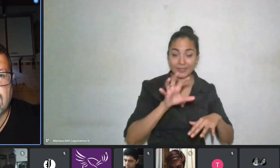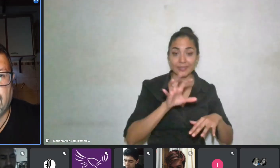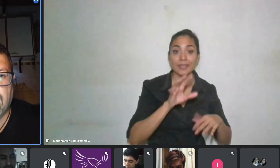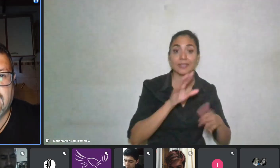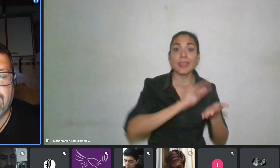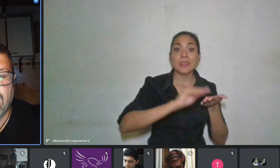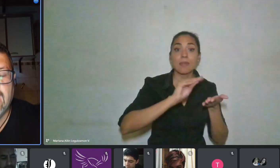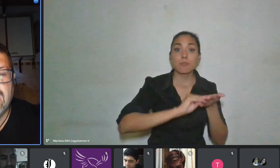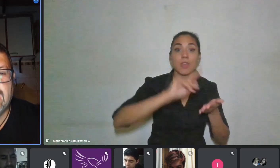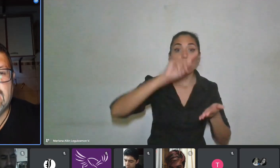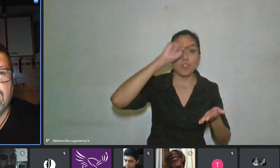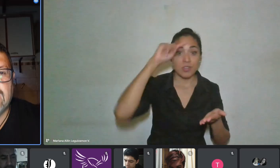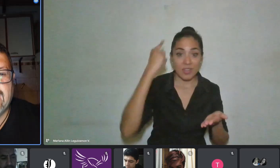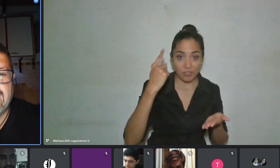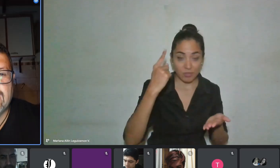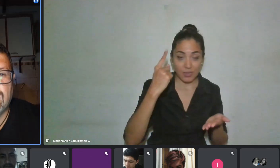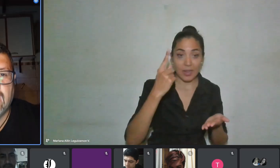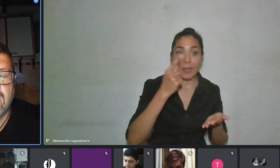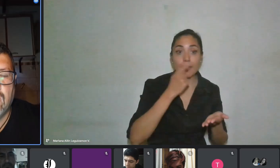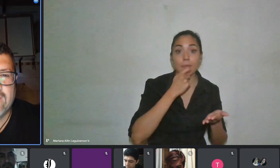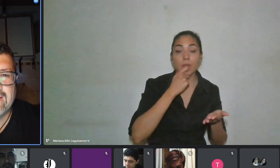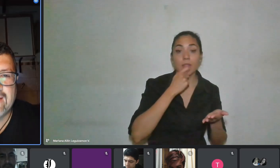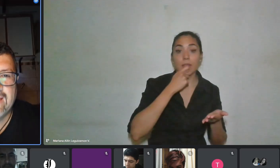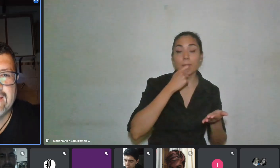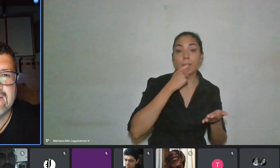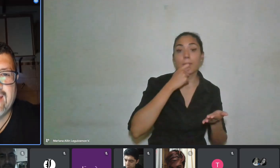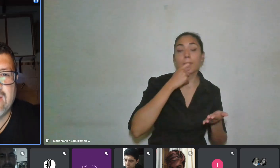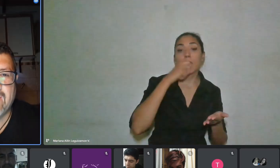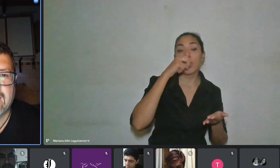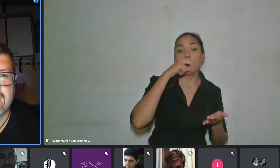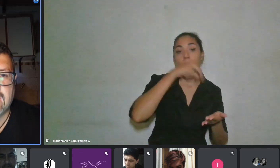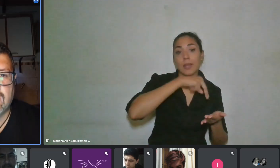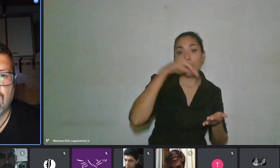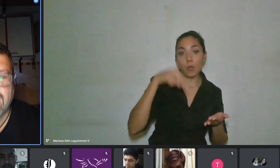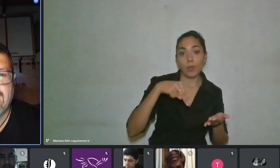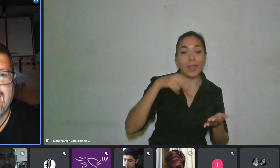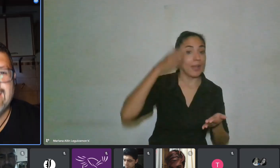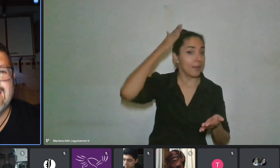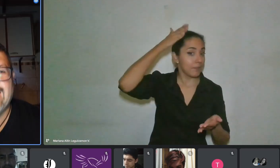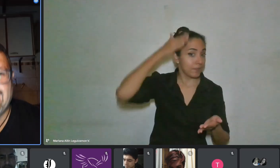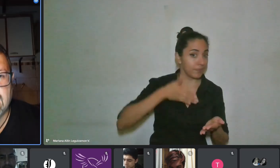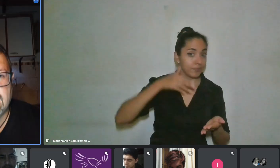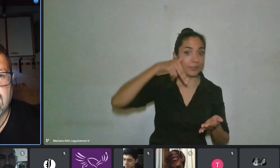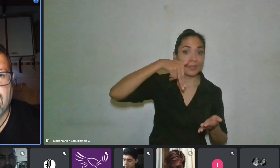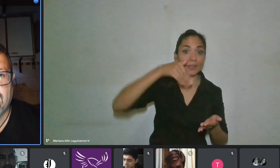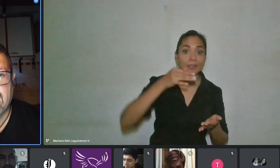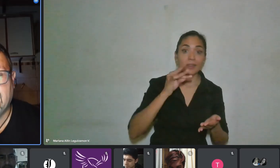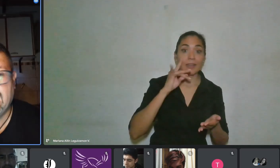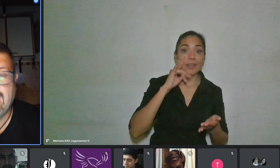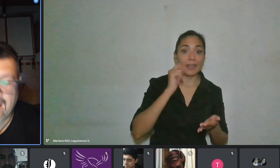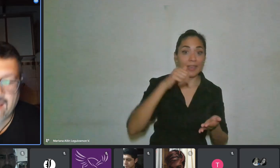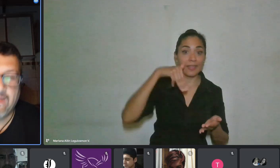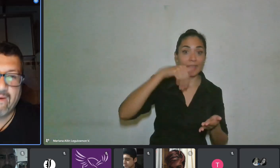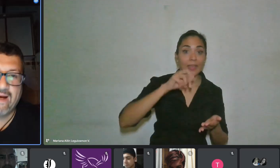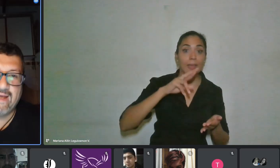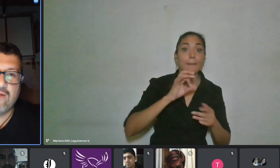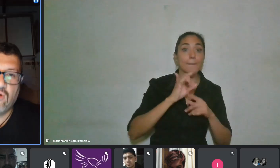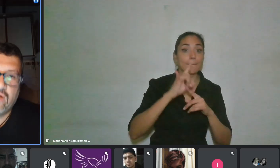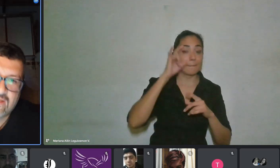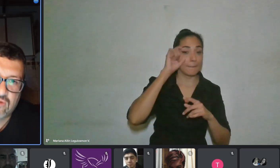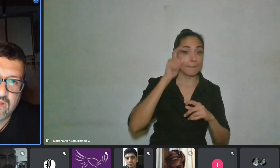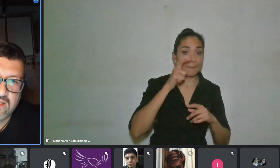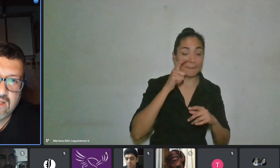nuestro caso, por ejemplo, diputada nacional nuestra es Nadia Márquez, es una de las integrantes de la Cámara Baja